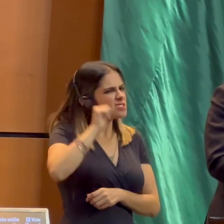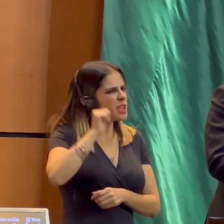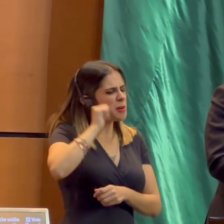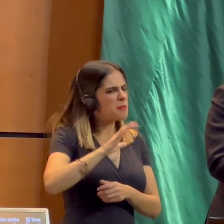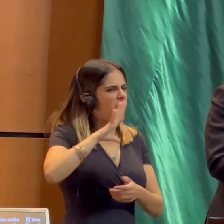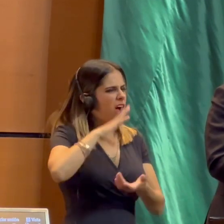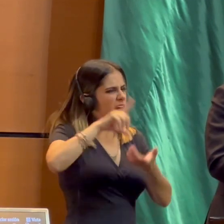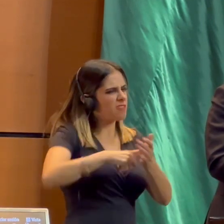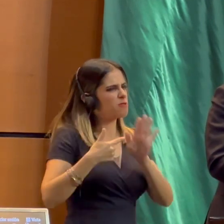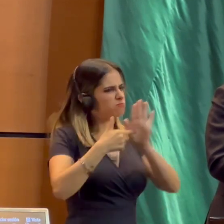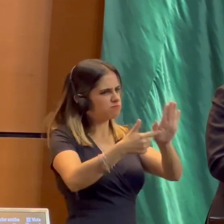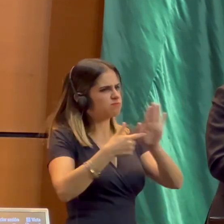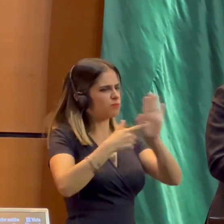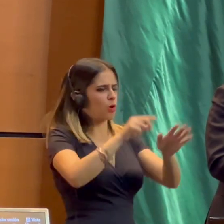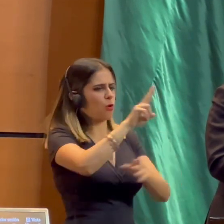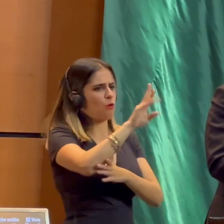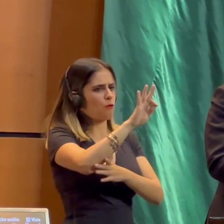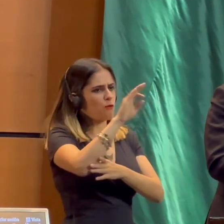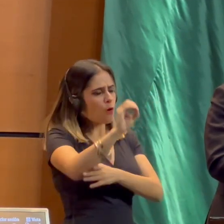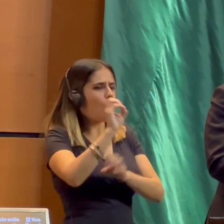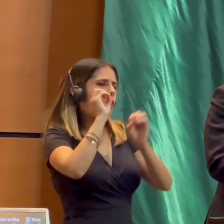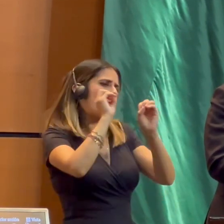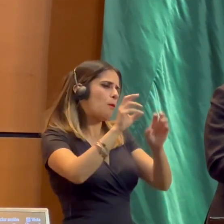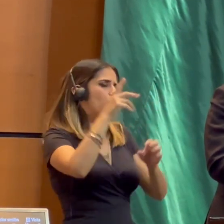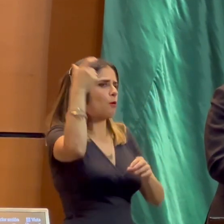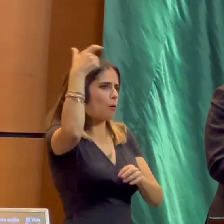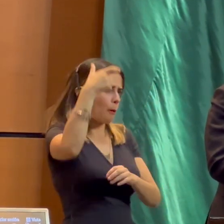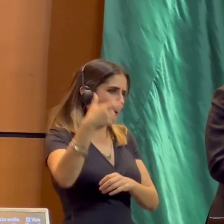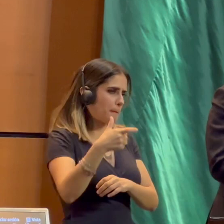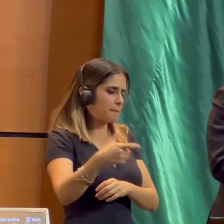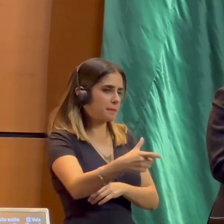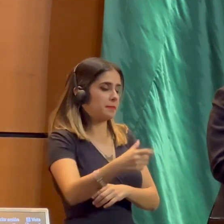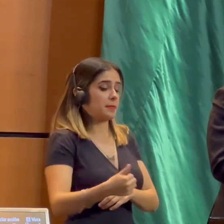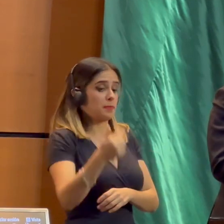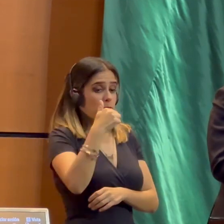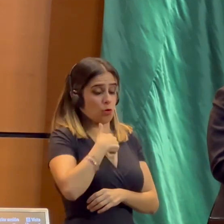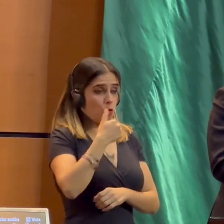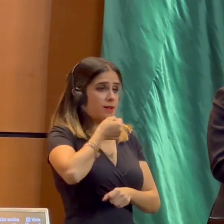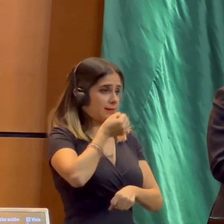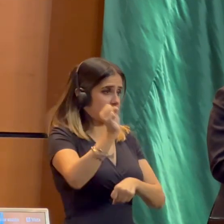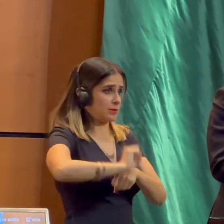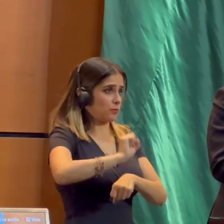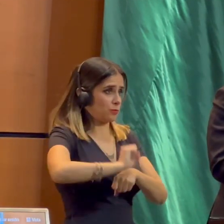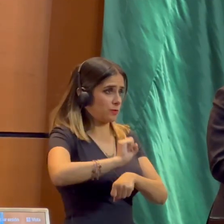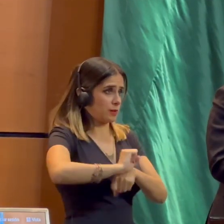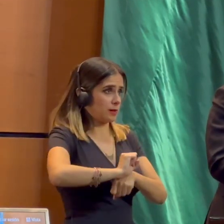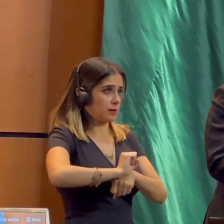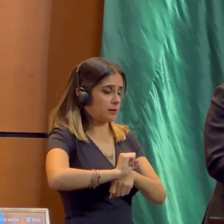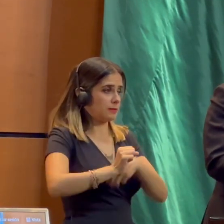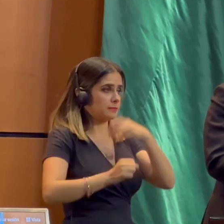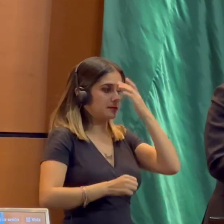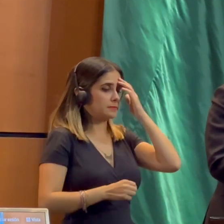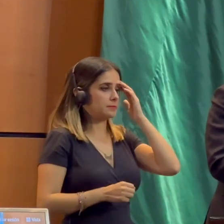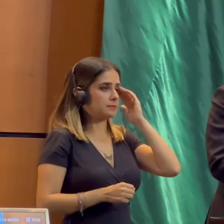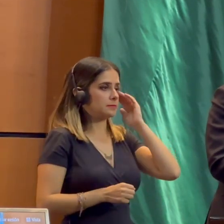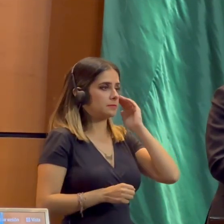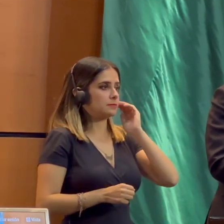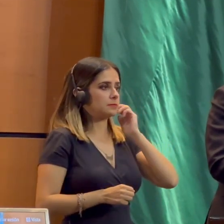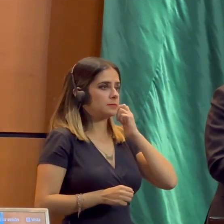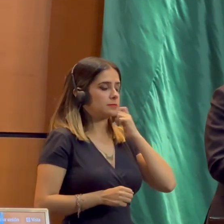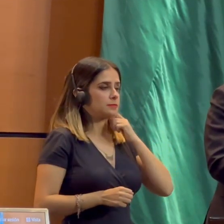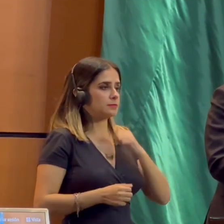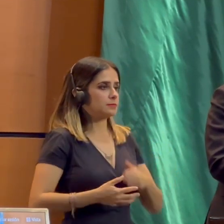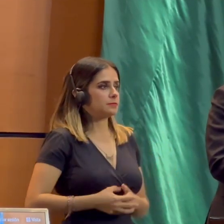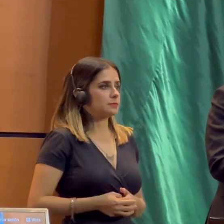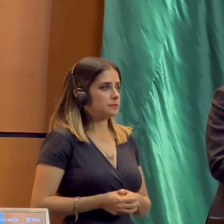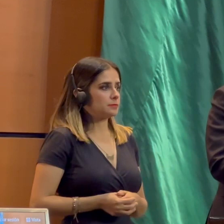中学生の時には私は初めて明確に UFO を見ました。横浜市